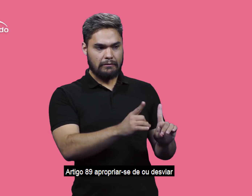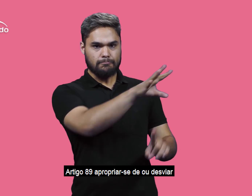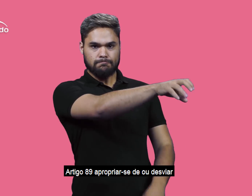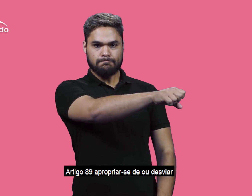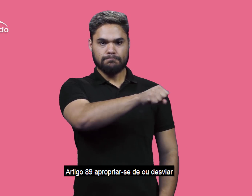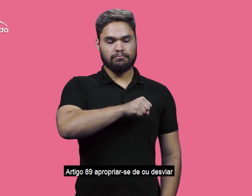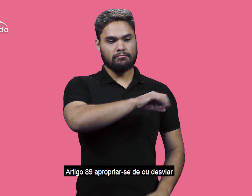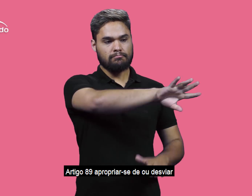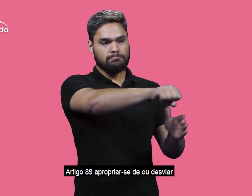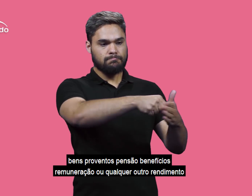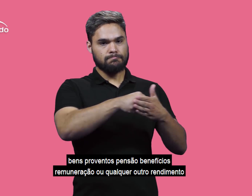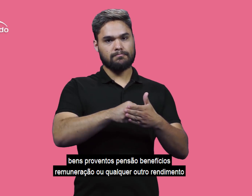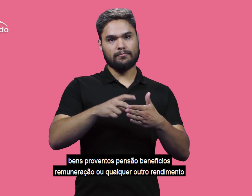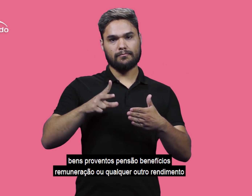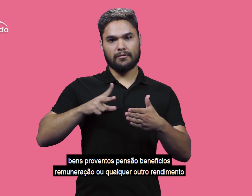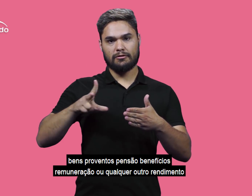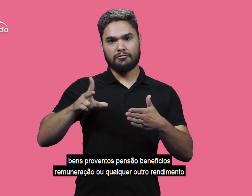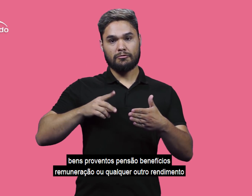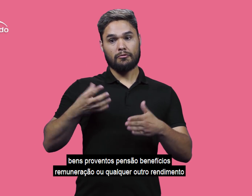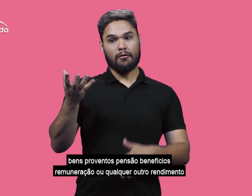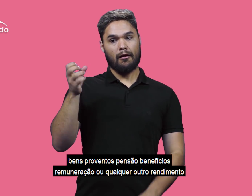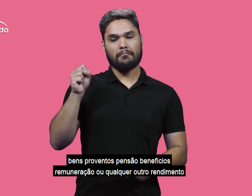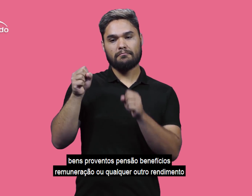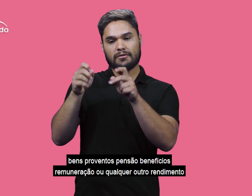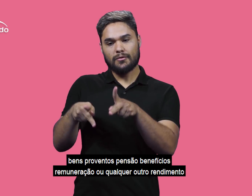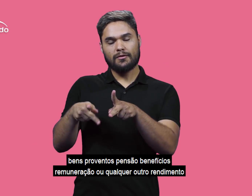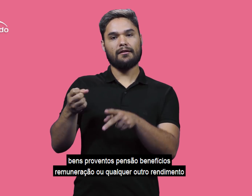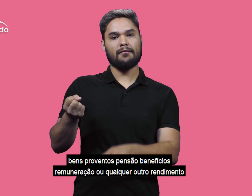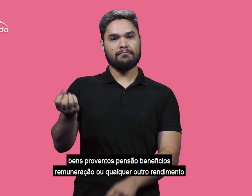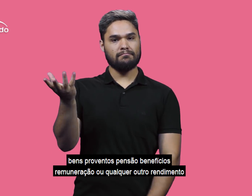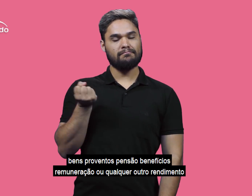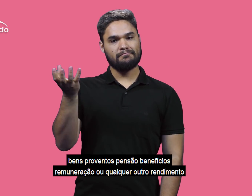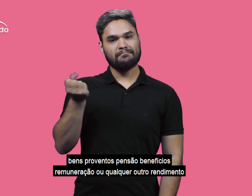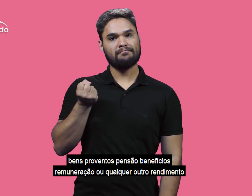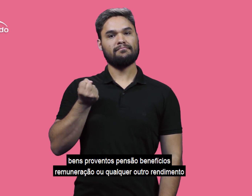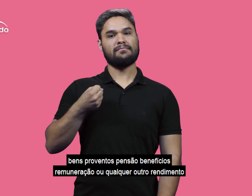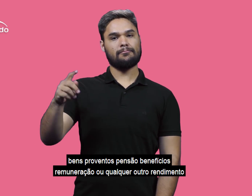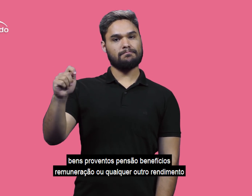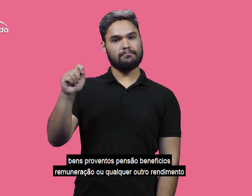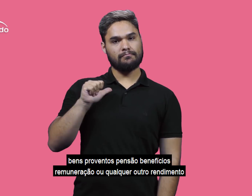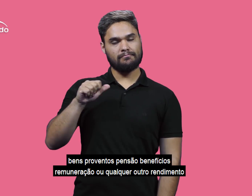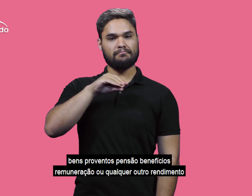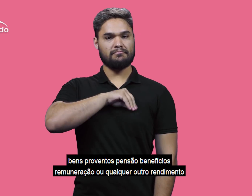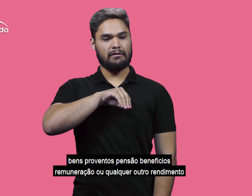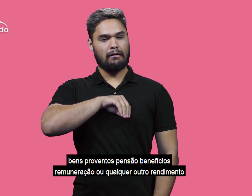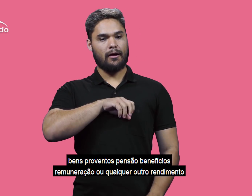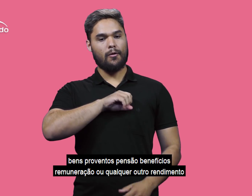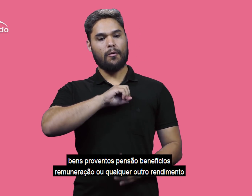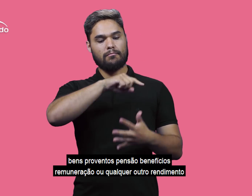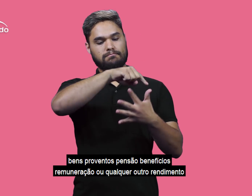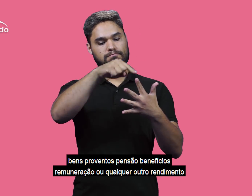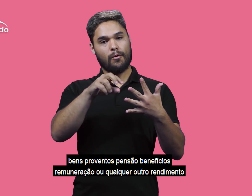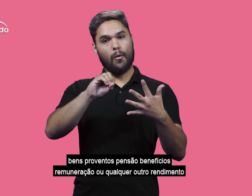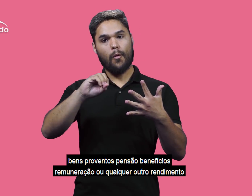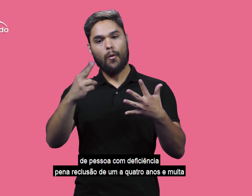desviar bens proventos pensão benefícios remuneração ou qualquer outro rendimento